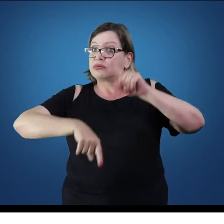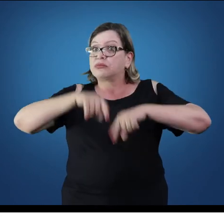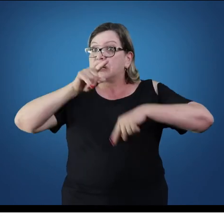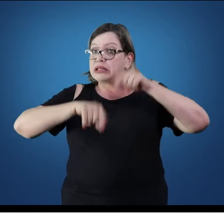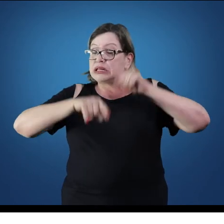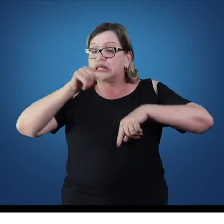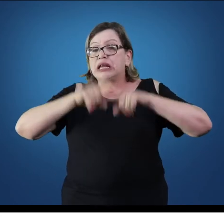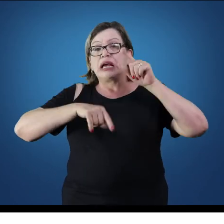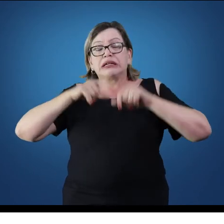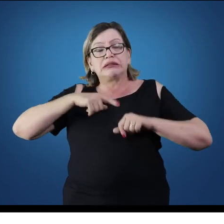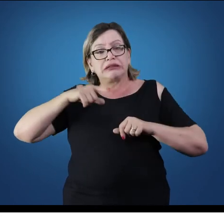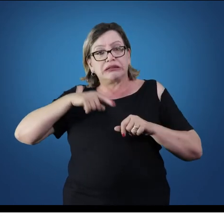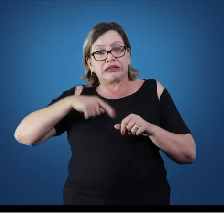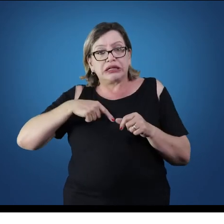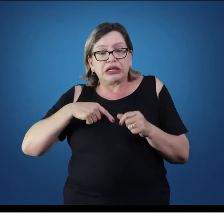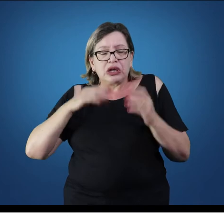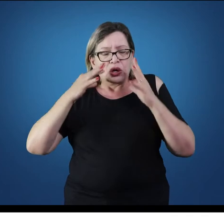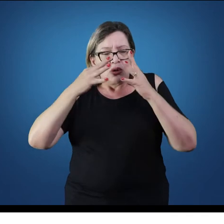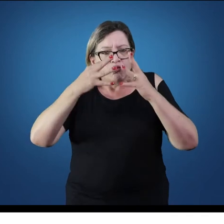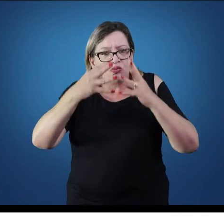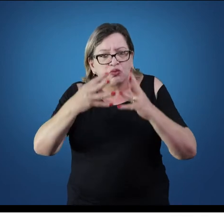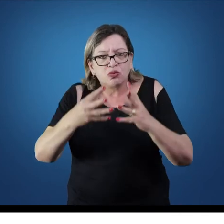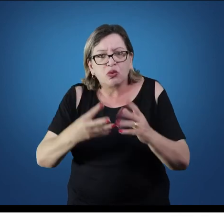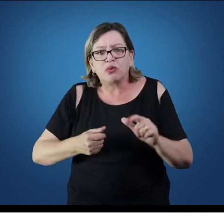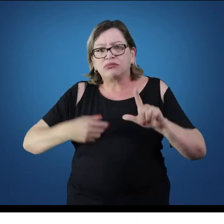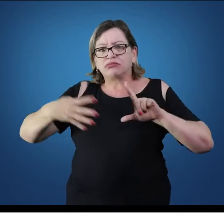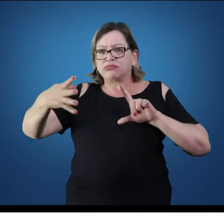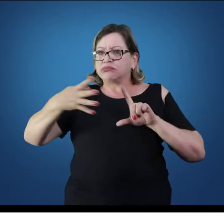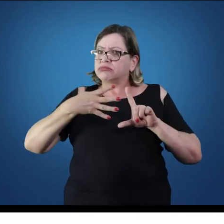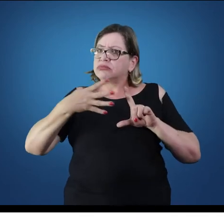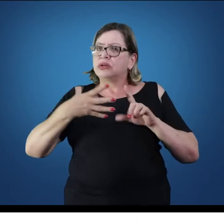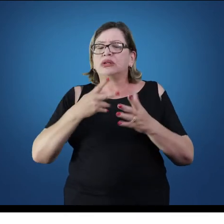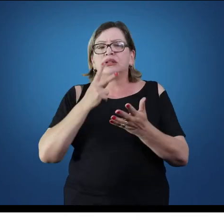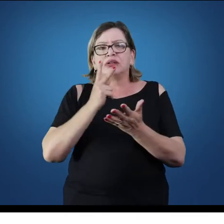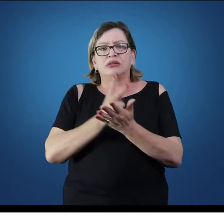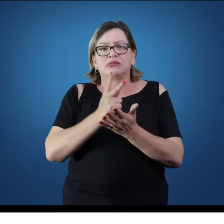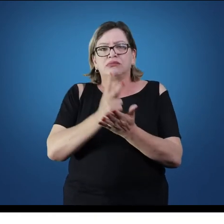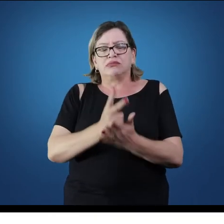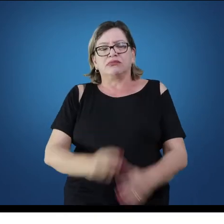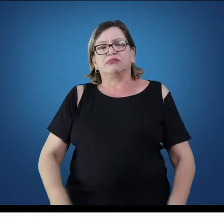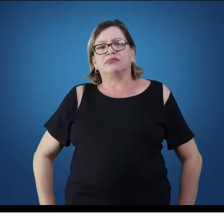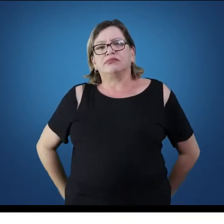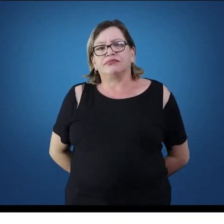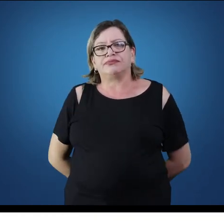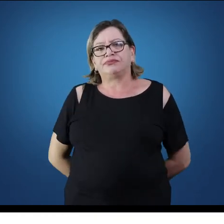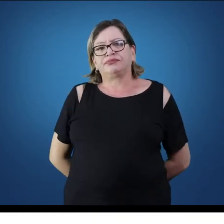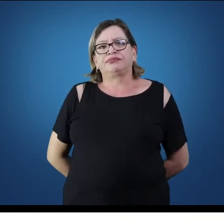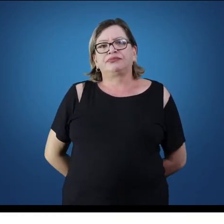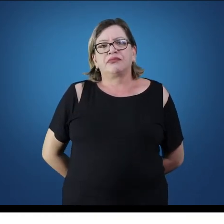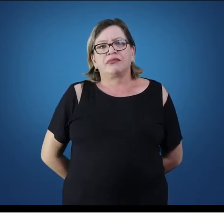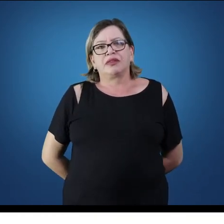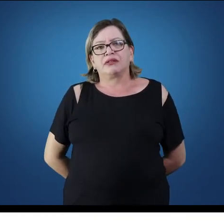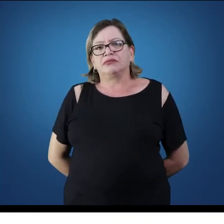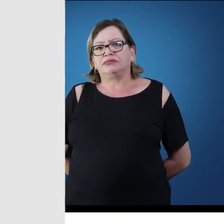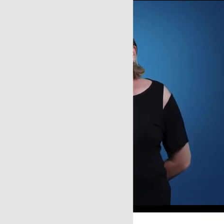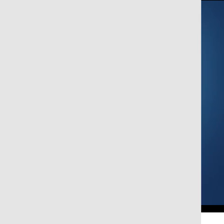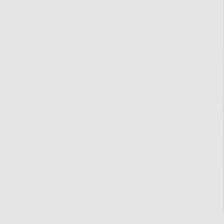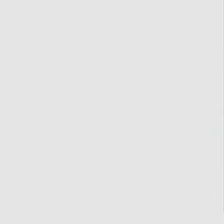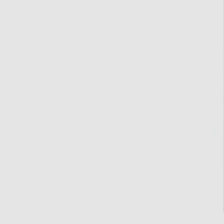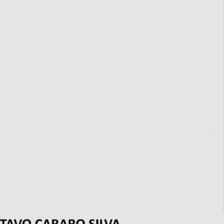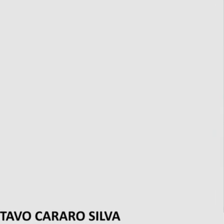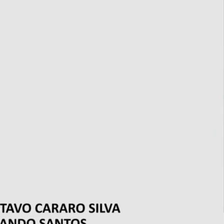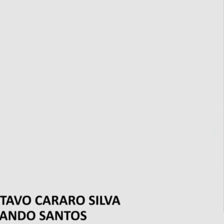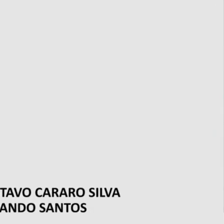dúvidas, tanto da introdução ao estudo da anatomia, como da osteologia. Abertura Abertura